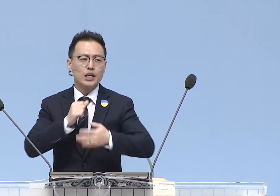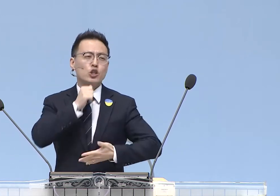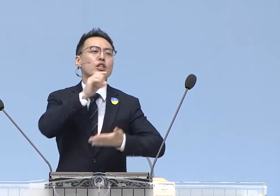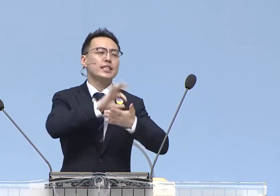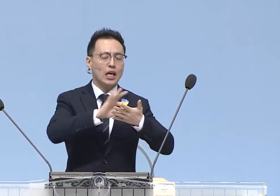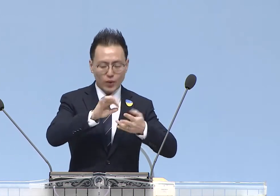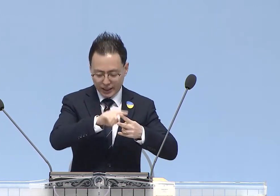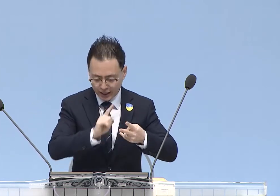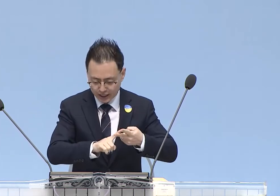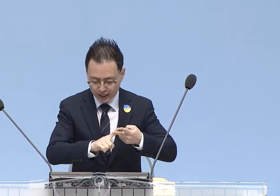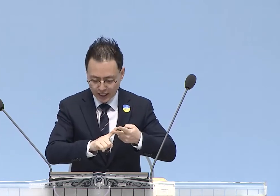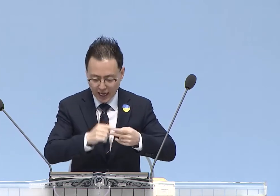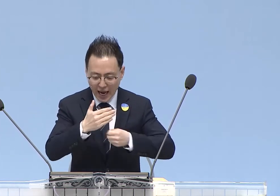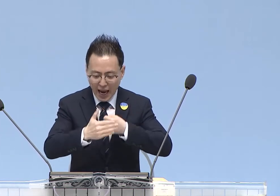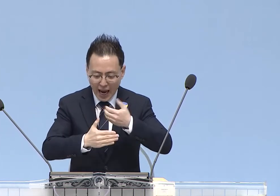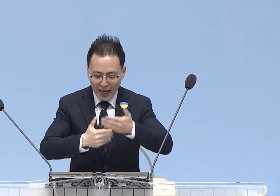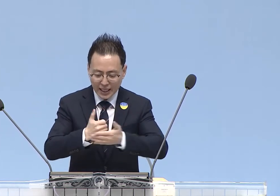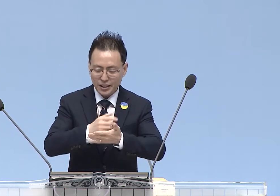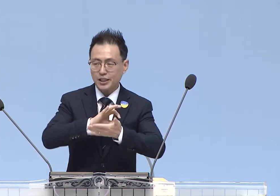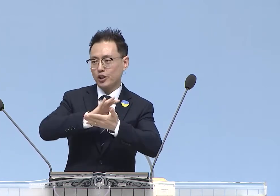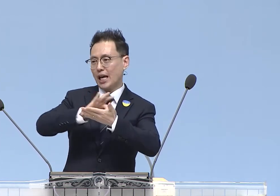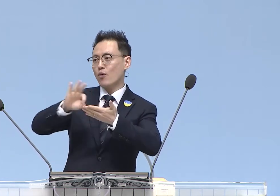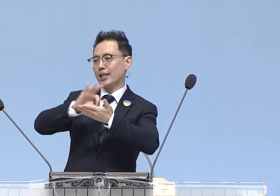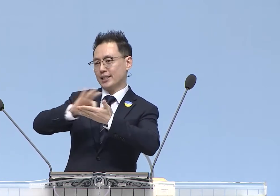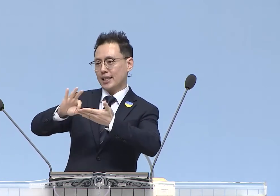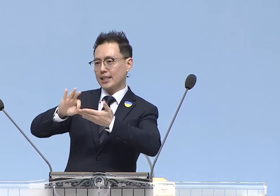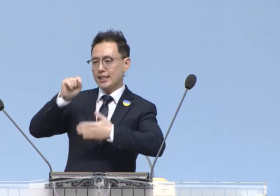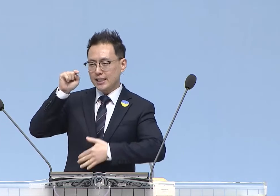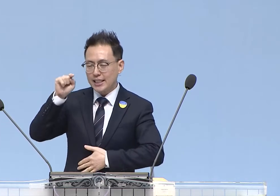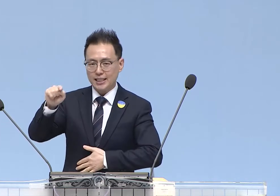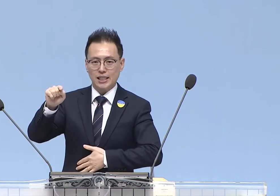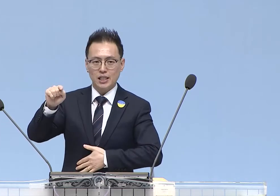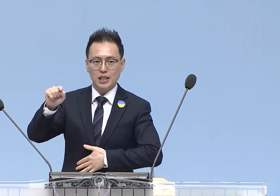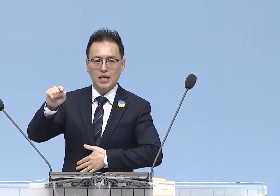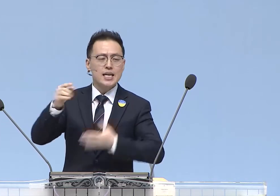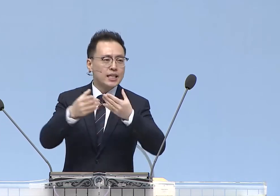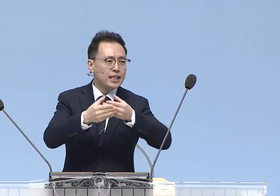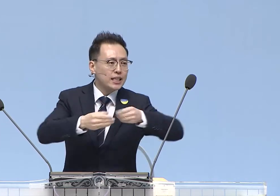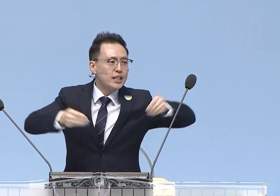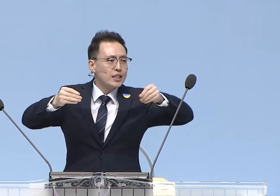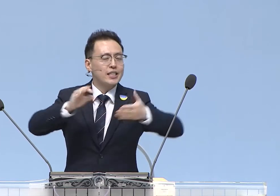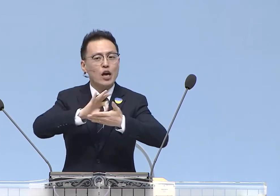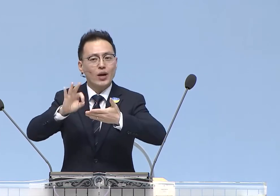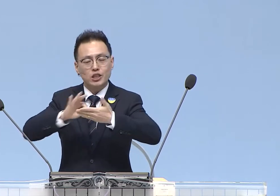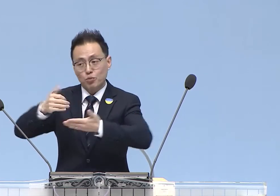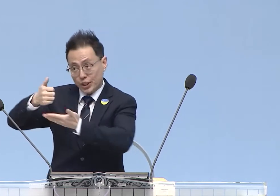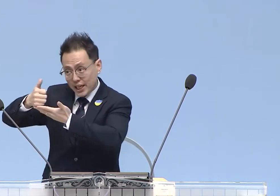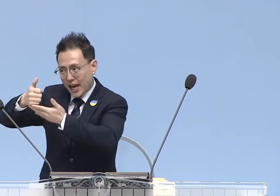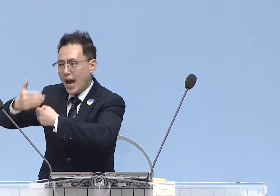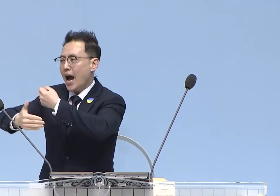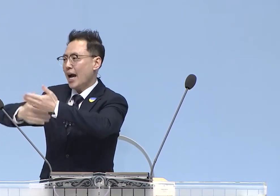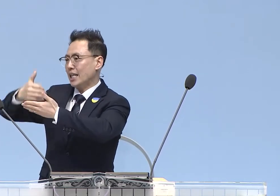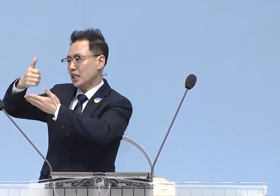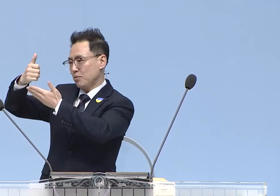천이 사용하시든지 하나님께서 사용하신다는 그 사실, 그 그릇을 사용하시는 분이